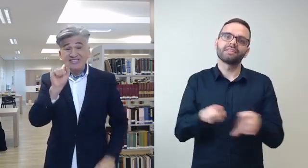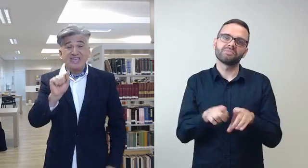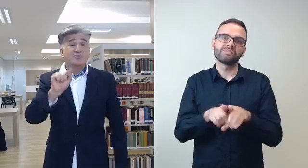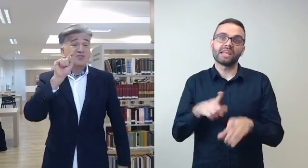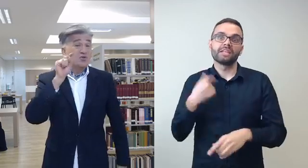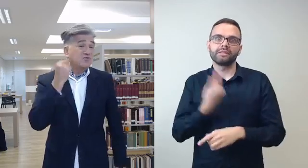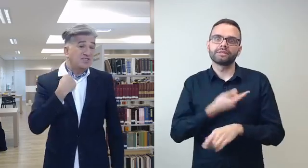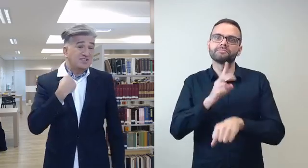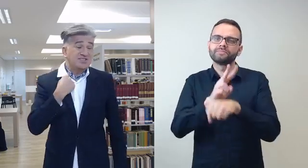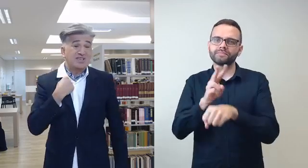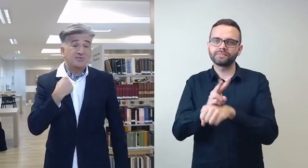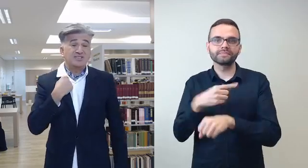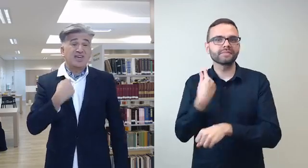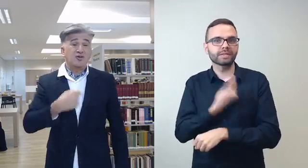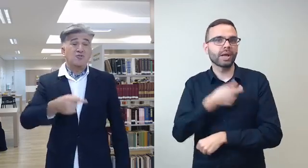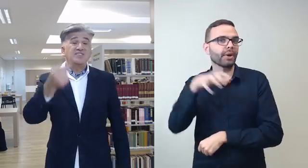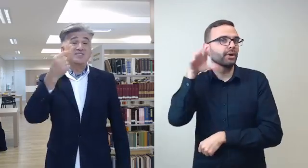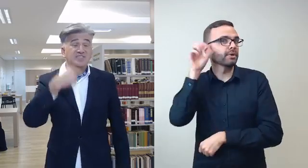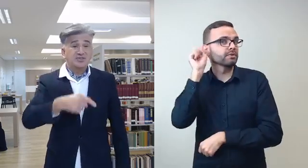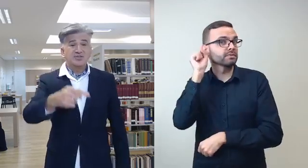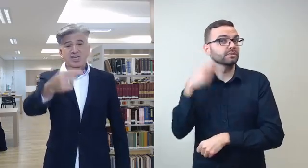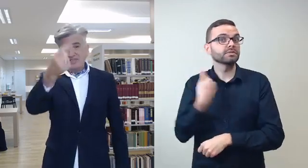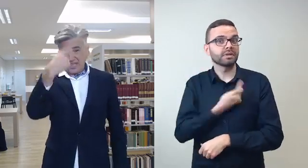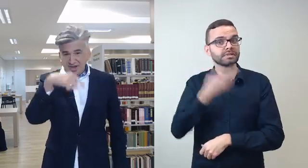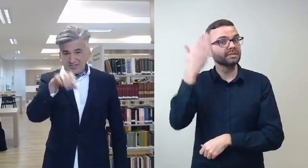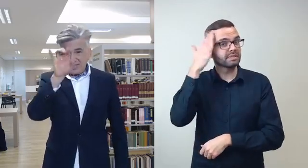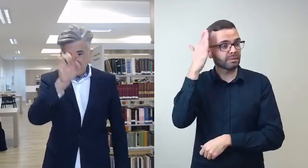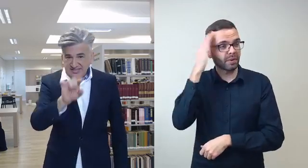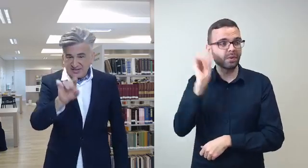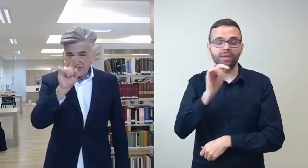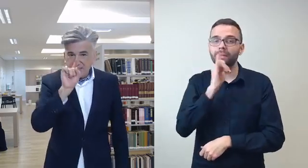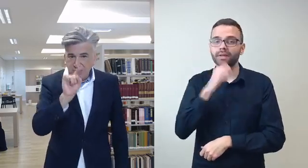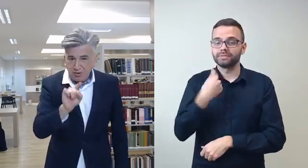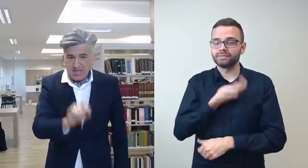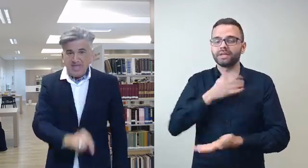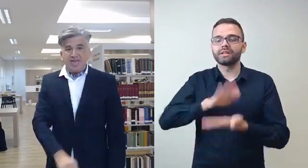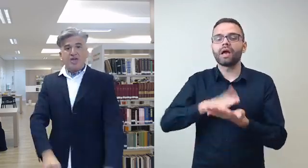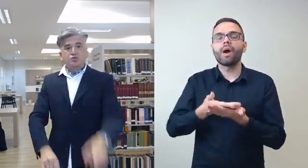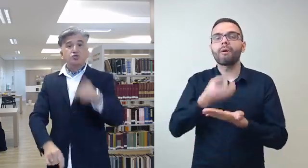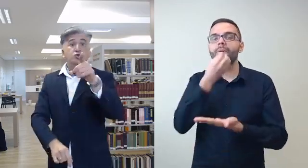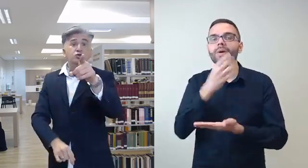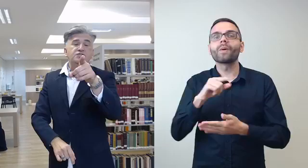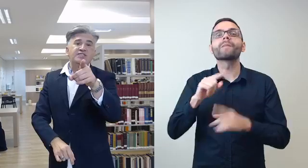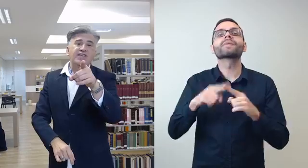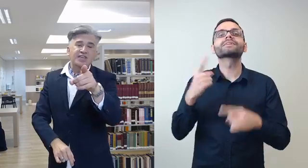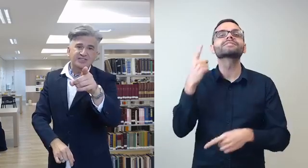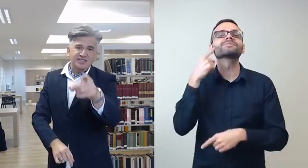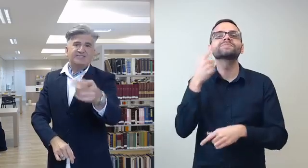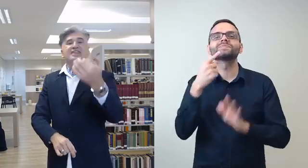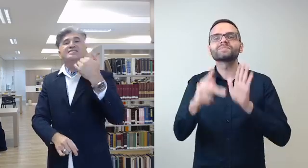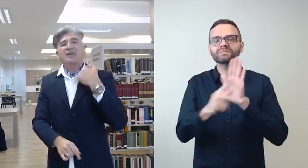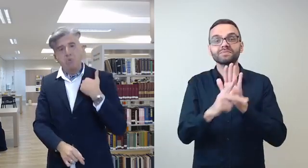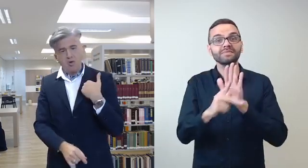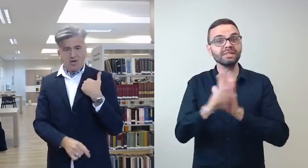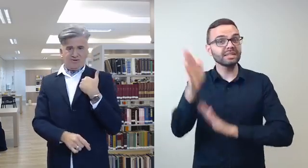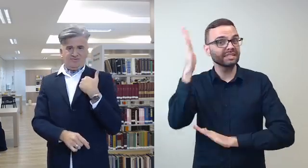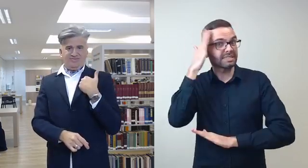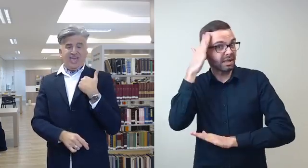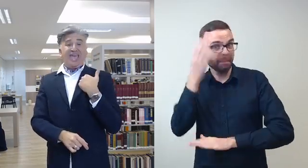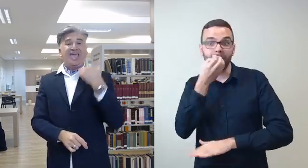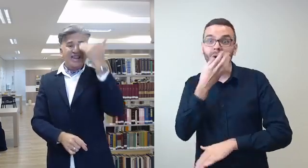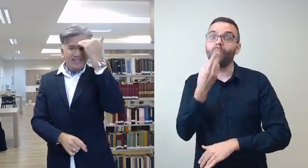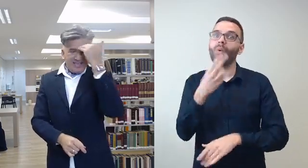que temos ouvintes, que temos que estar convencidos de que a nossa interpretação está boa. É os surdos que têm que dizer se ela está boa ou